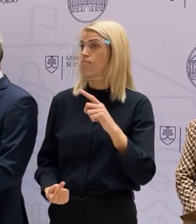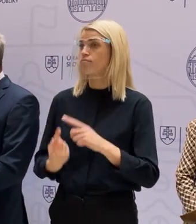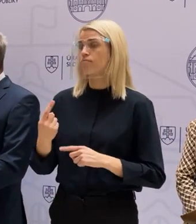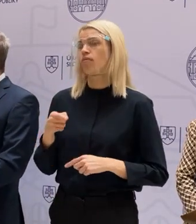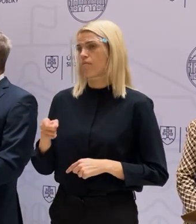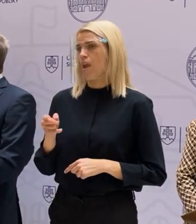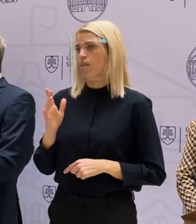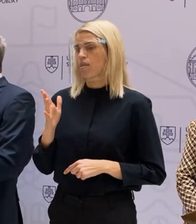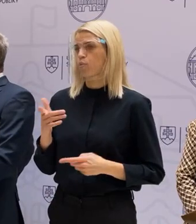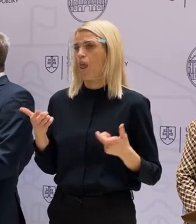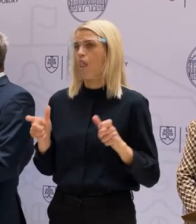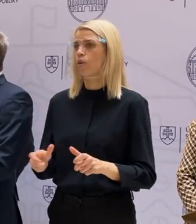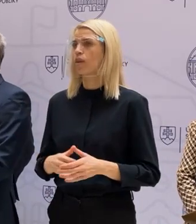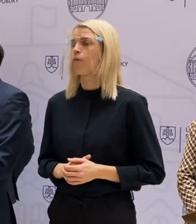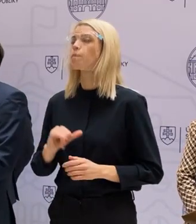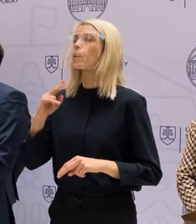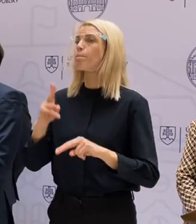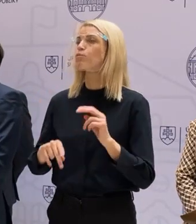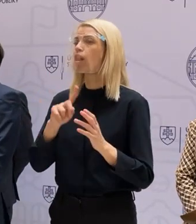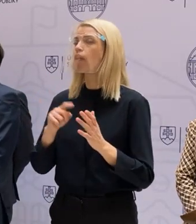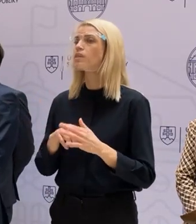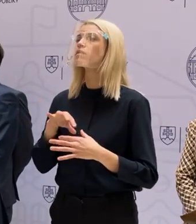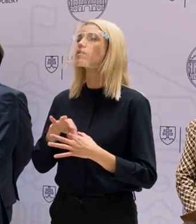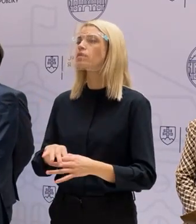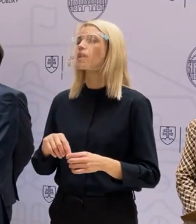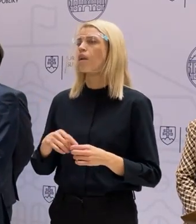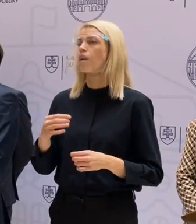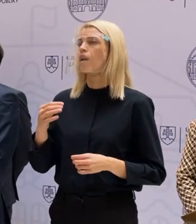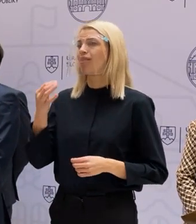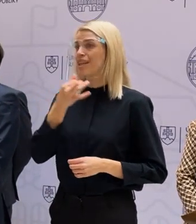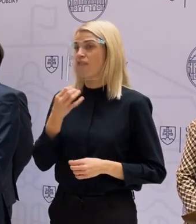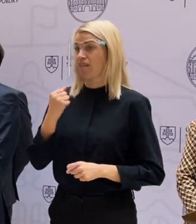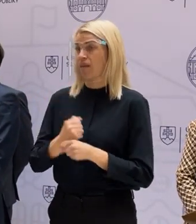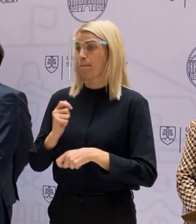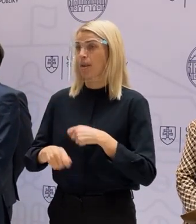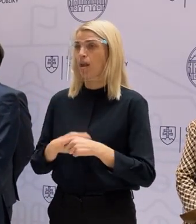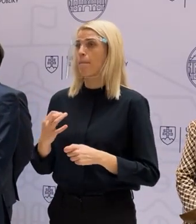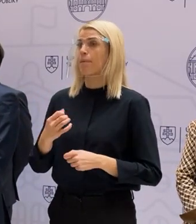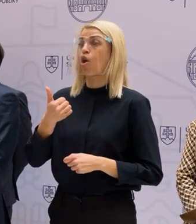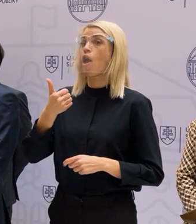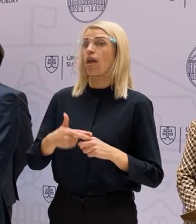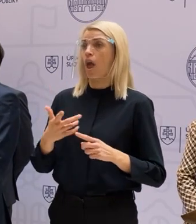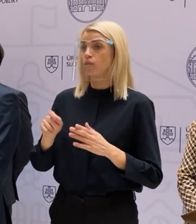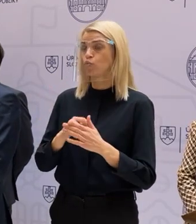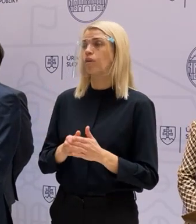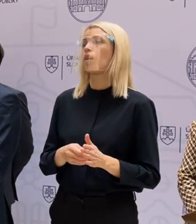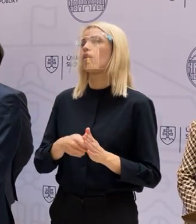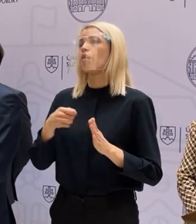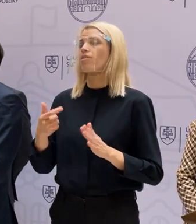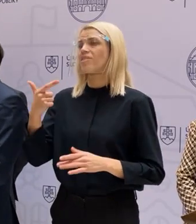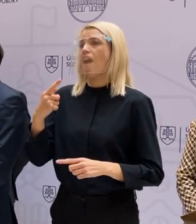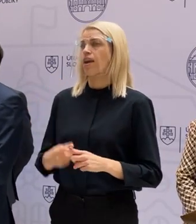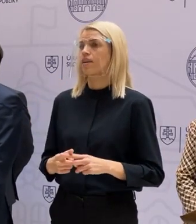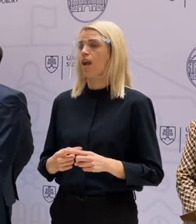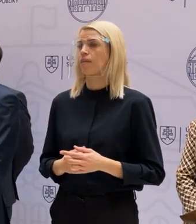A ešte už len posledná otázka, čo sa týka testovania dvakrát v práci, prečo teda už je to dvakrát, nie tak ako doteraz? To je